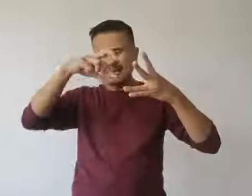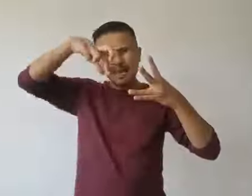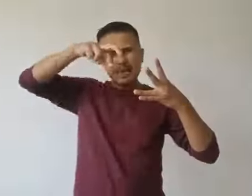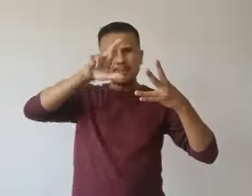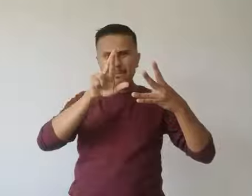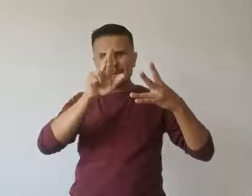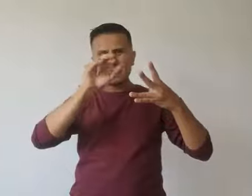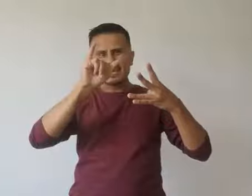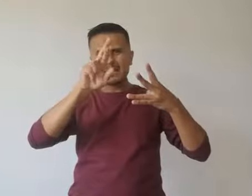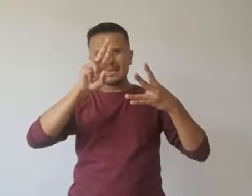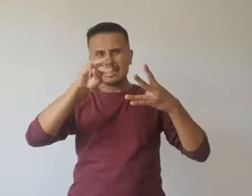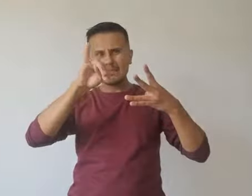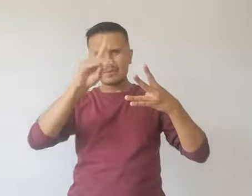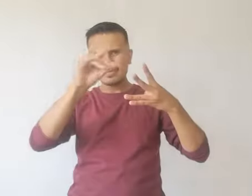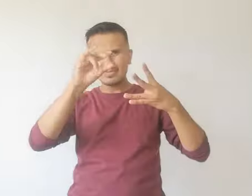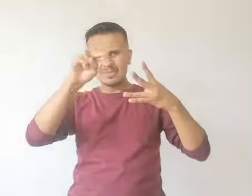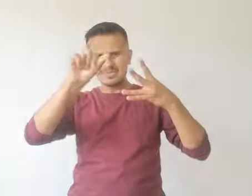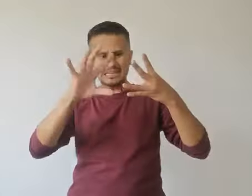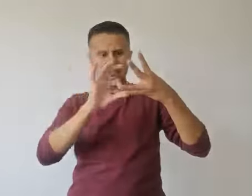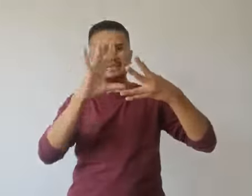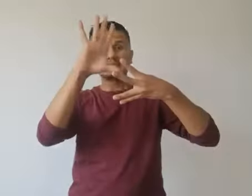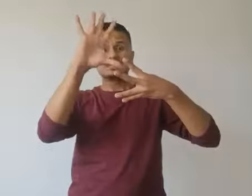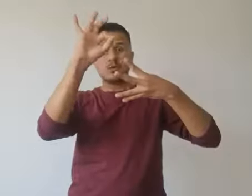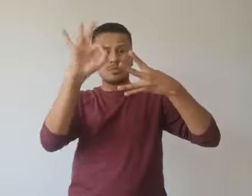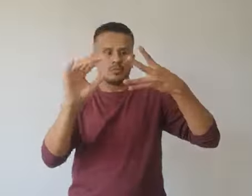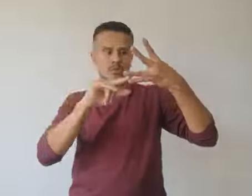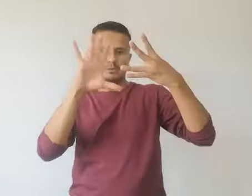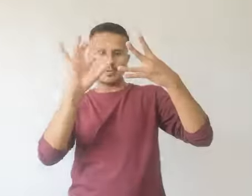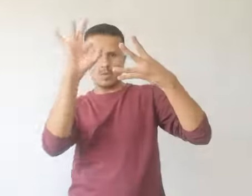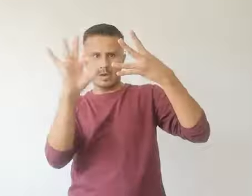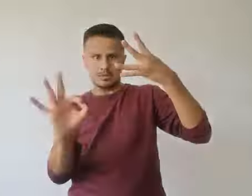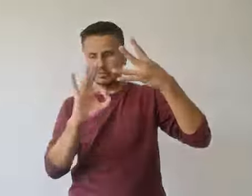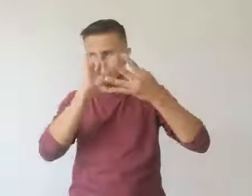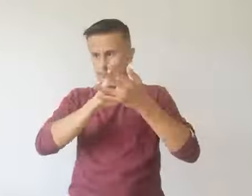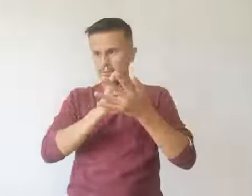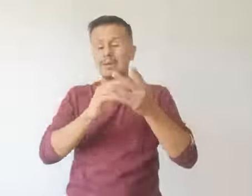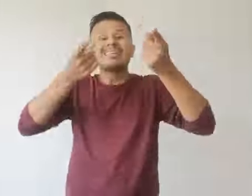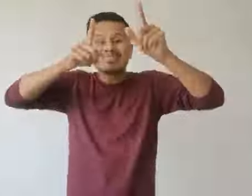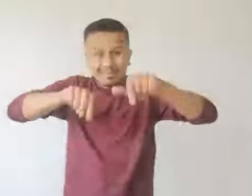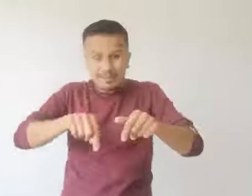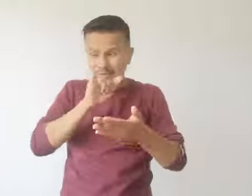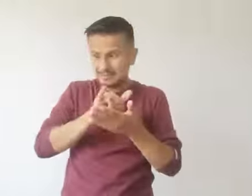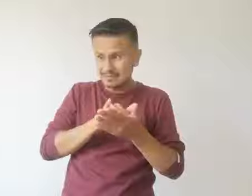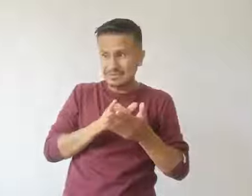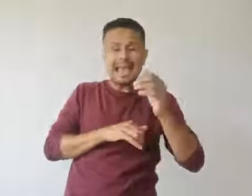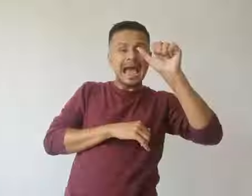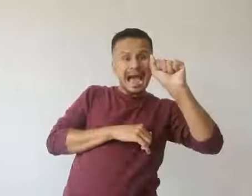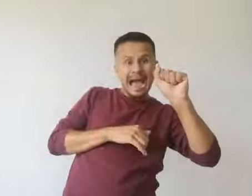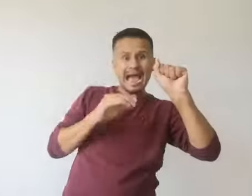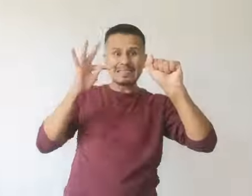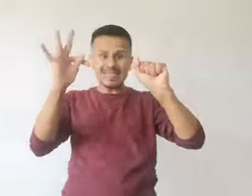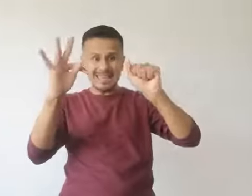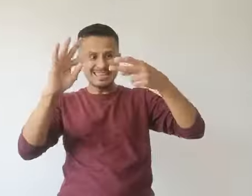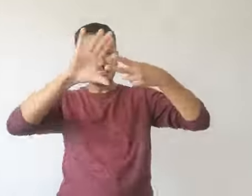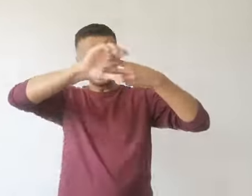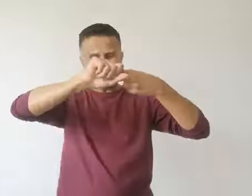segunda? Que la cantidad de A es casi igual a la cantidad de T, y la de C es parecida proporcional a la de G, pero la diferencia